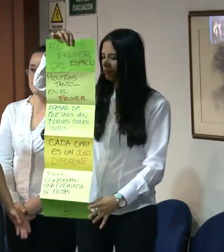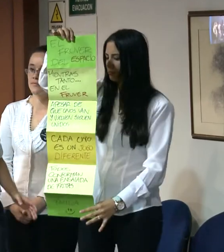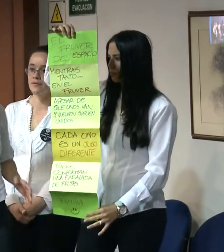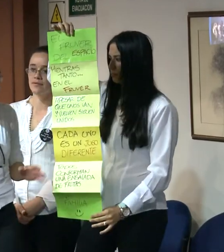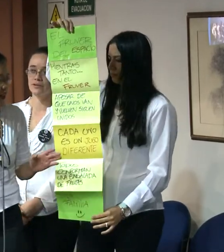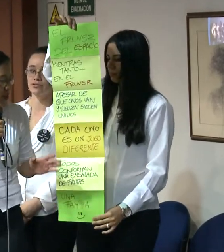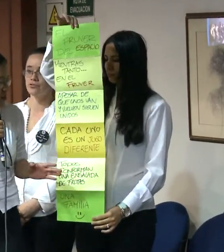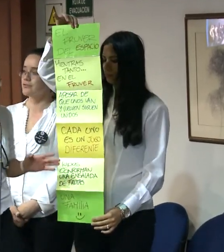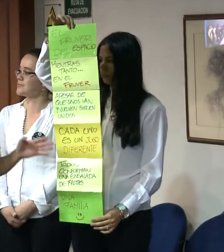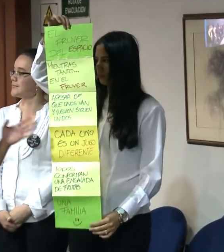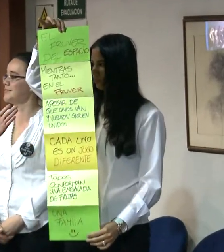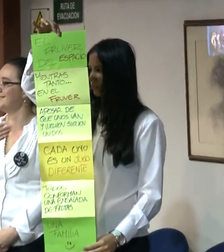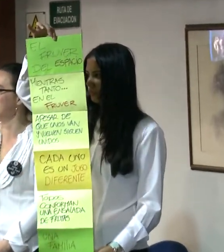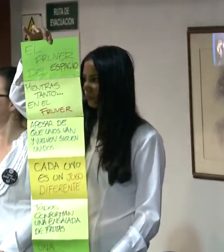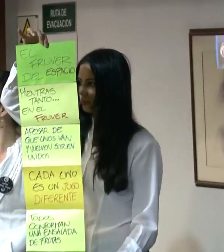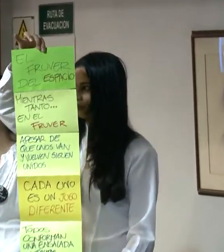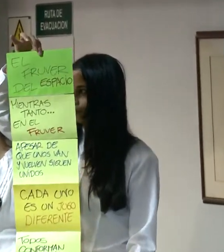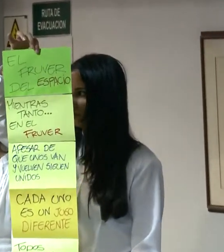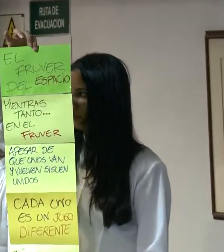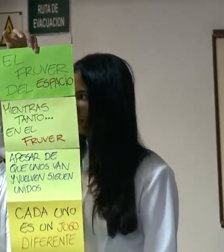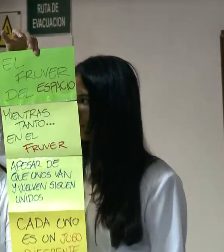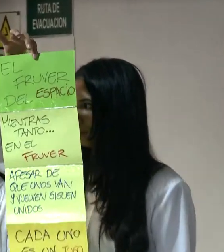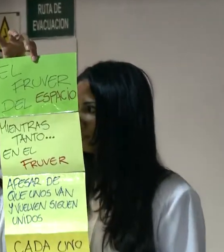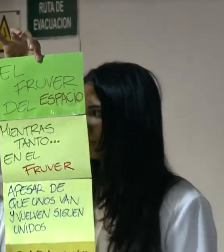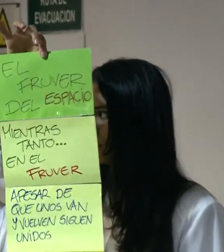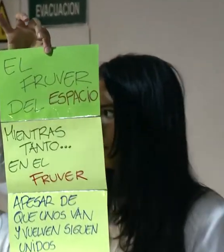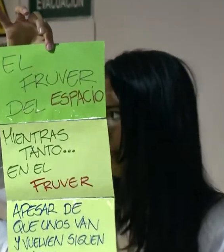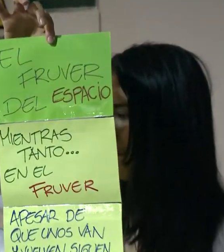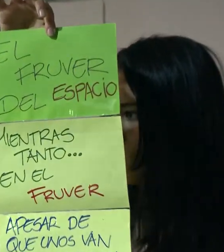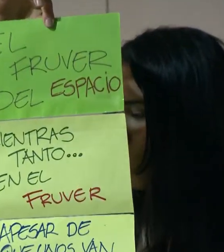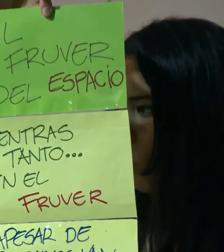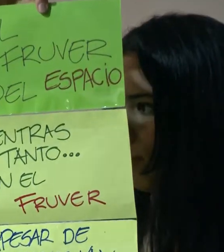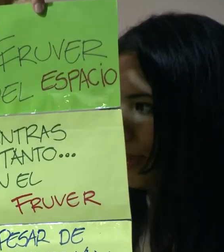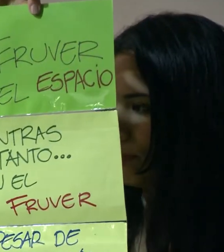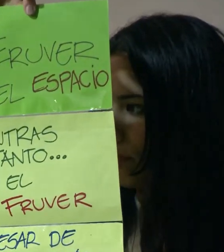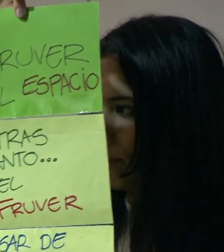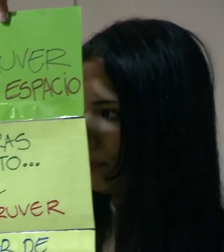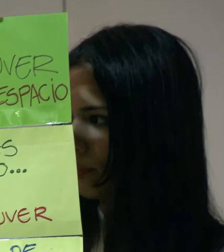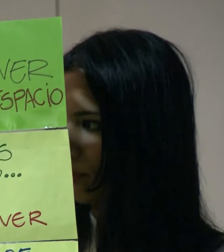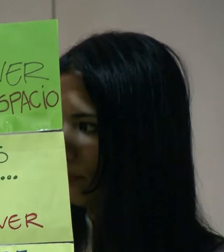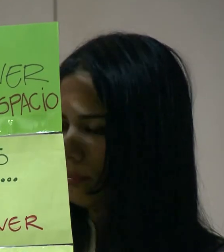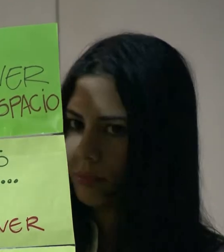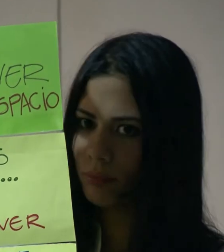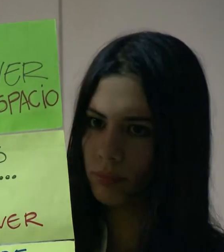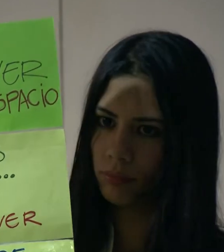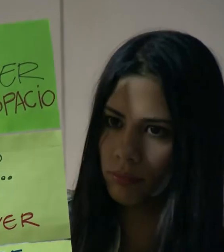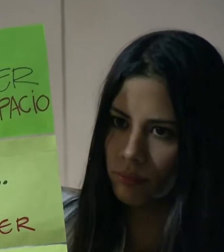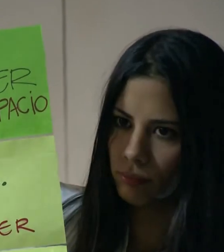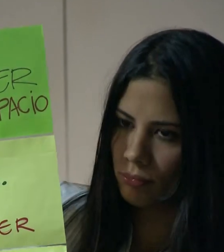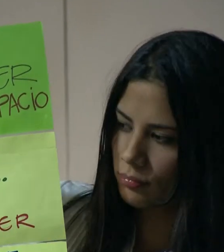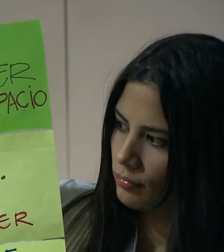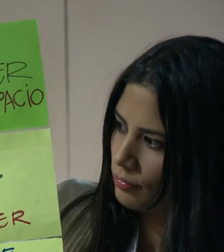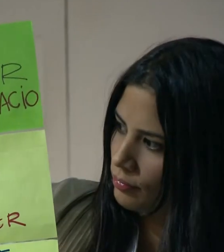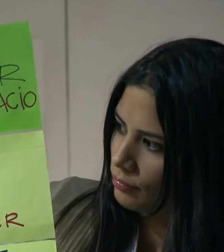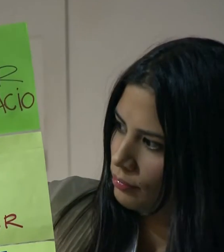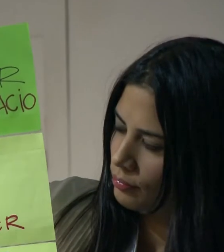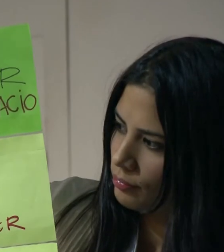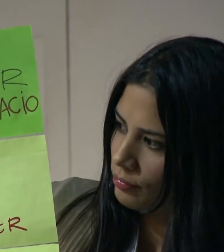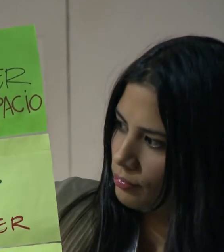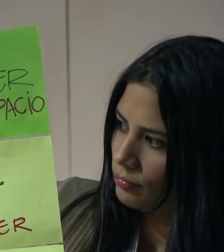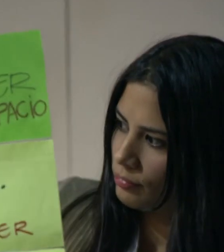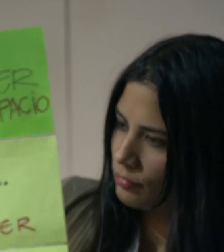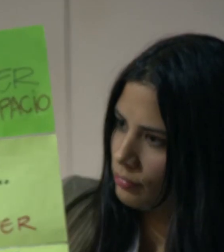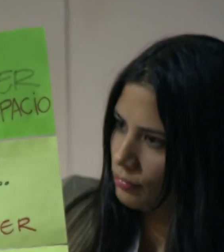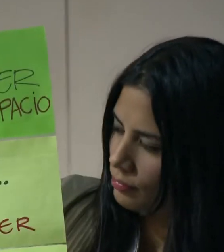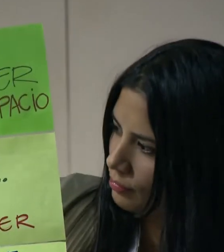Bueno, en esta ellos crearon un cuento, lo vamos a leer rápidamente. El Fruer del espacio, mientras tanto en